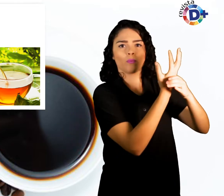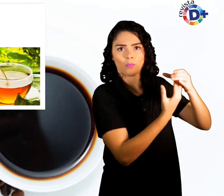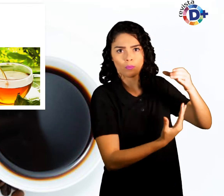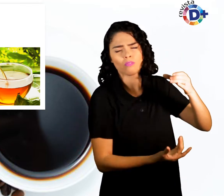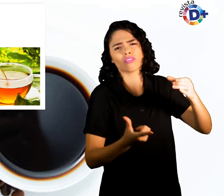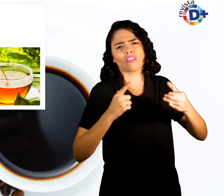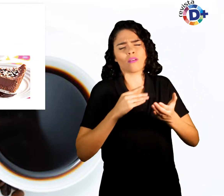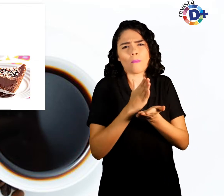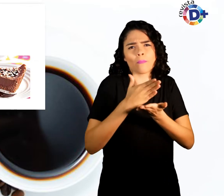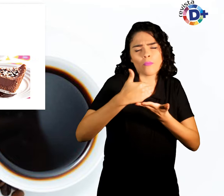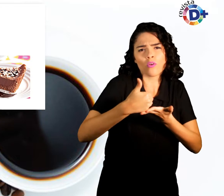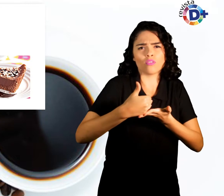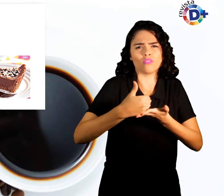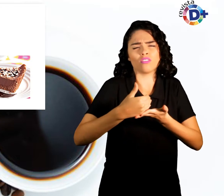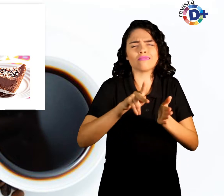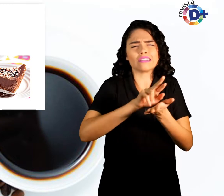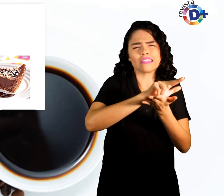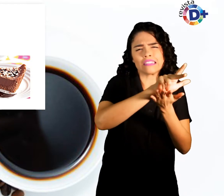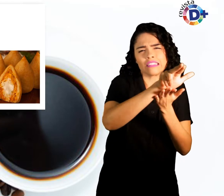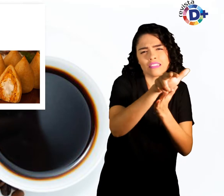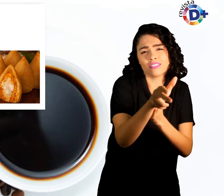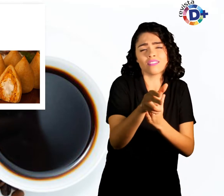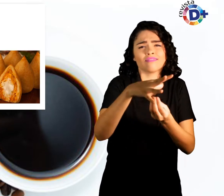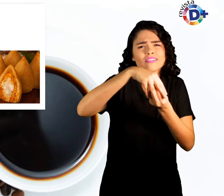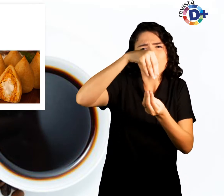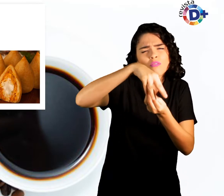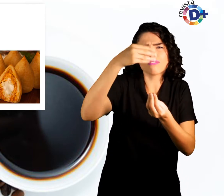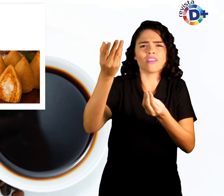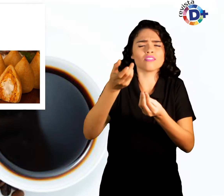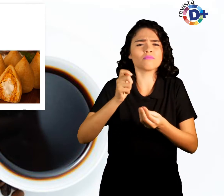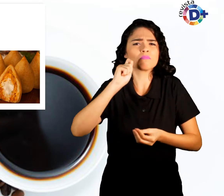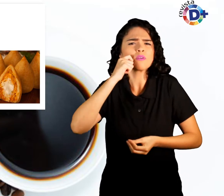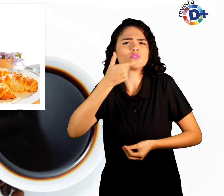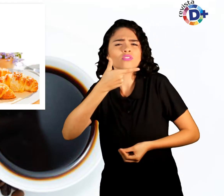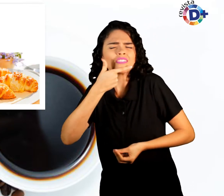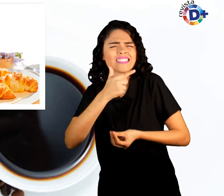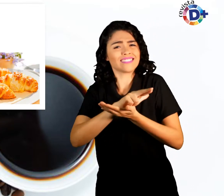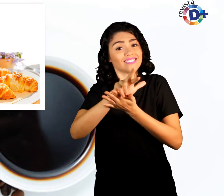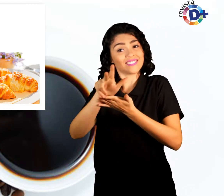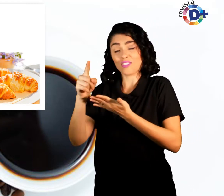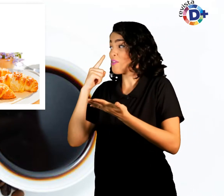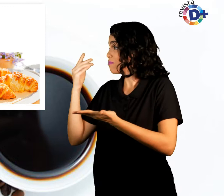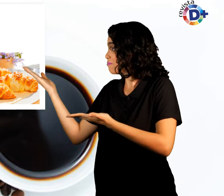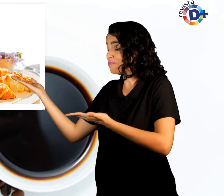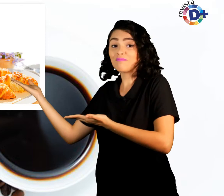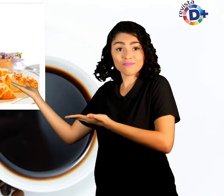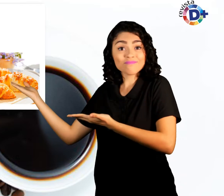que ser salgado prende queijo e croissant de alimentos